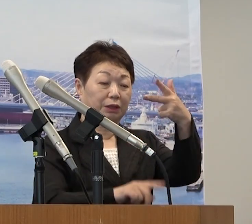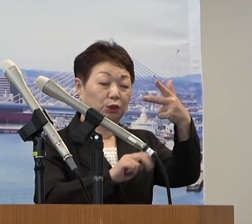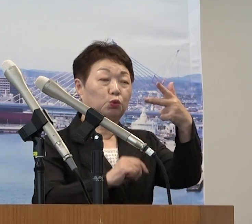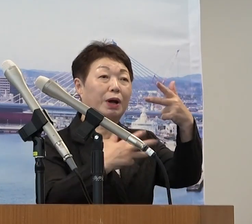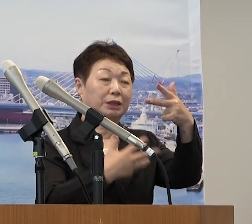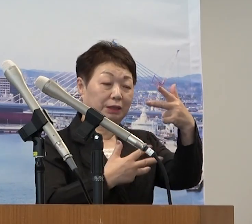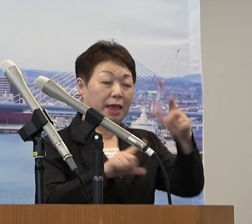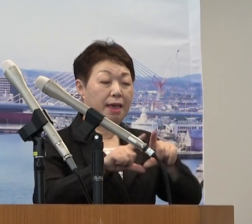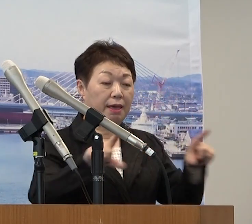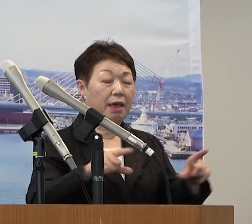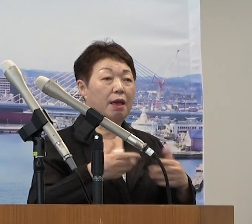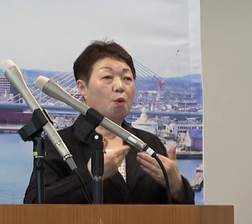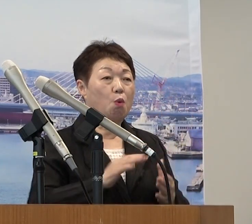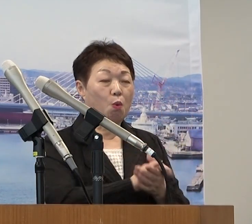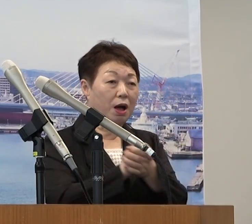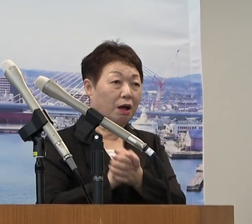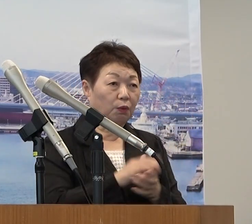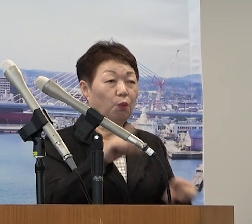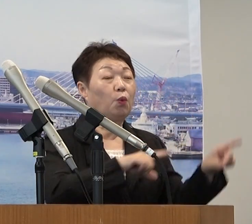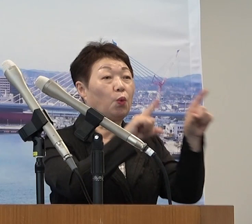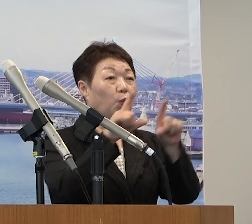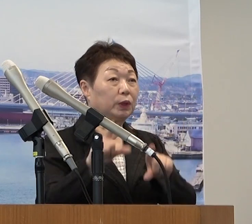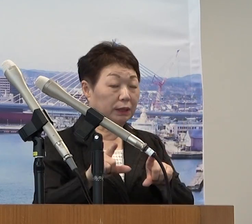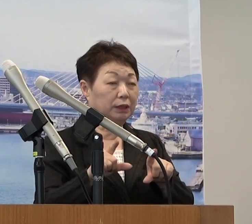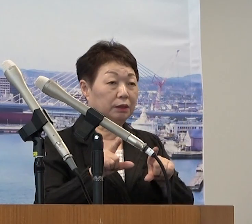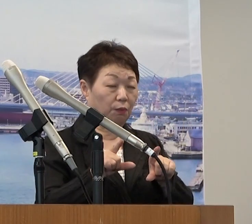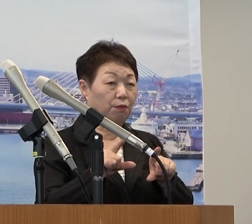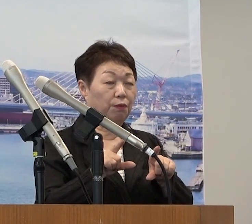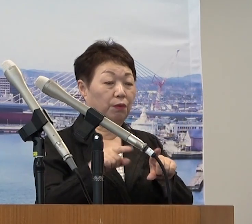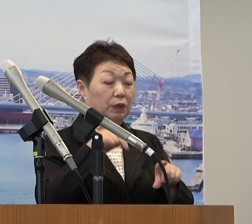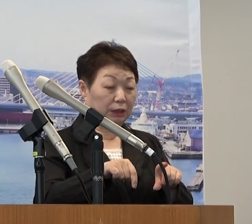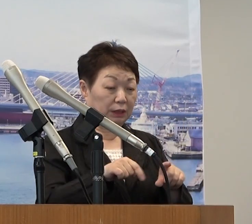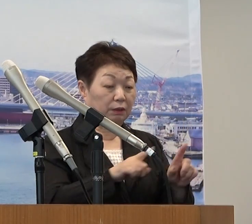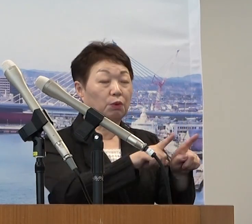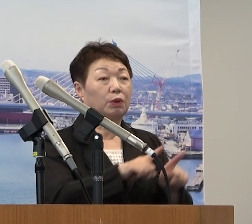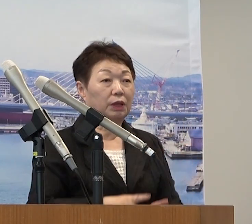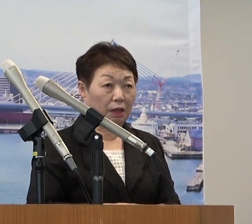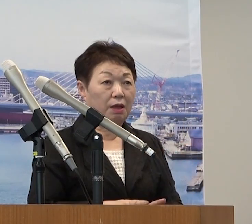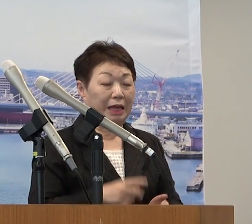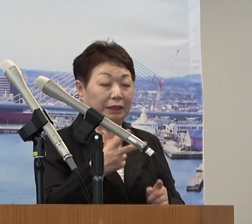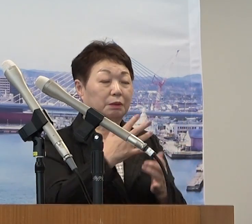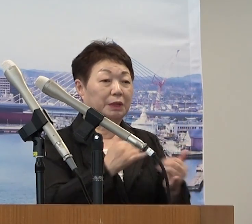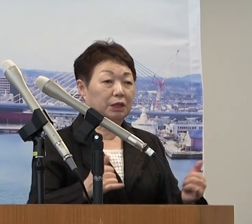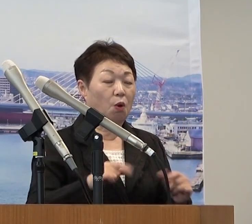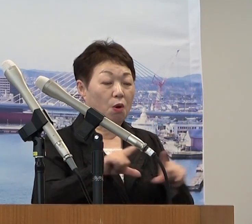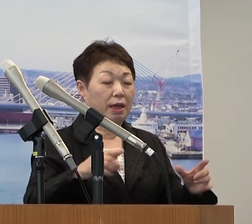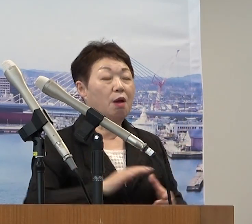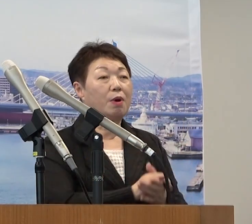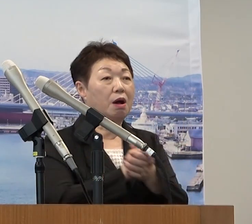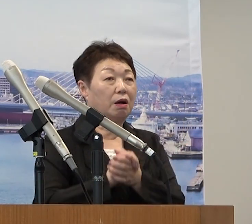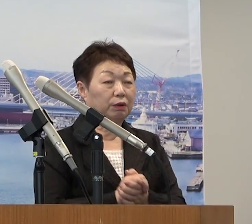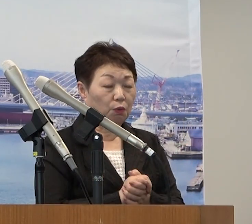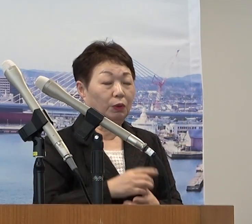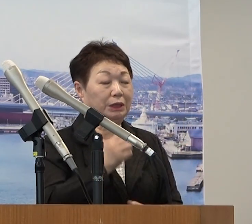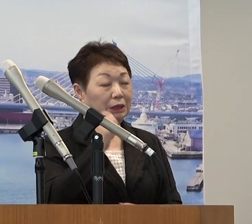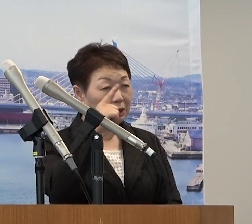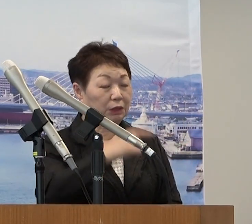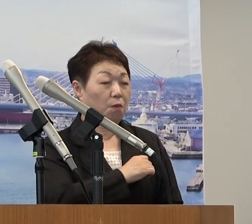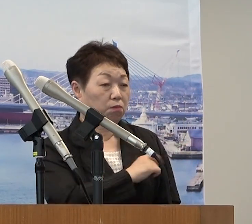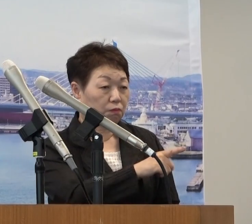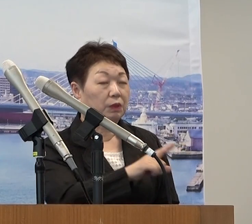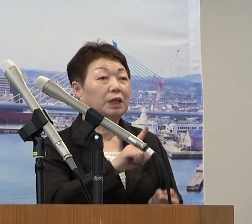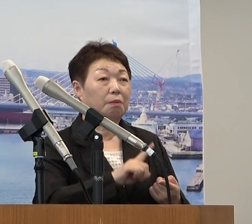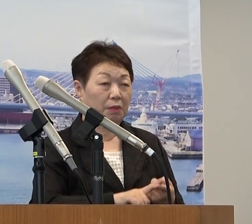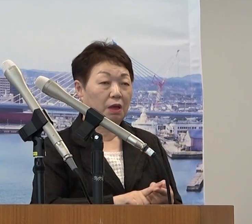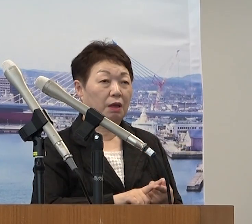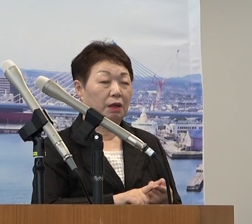青森市平和の日とする青森市平和の日条例に基づき、市民の平和意識の高揚を図るとともに、